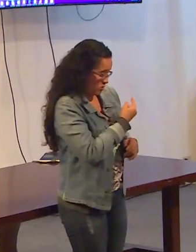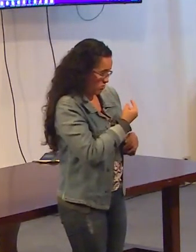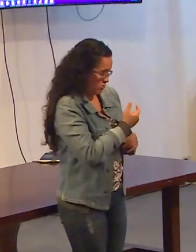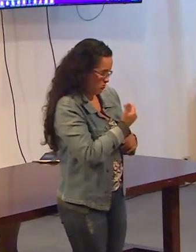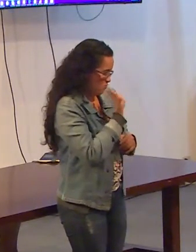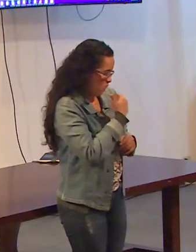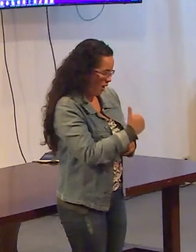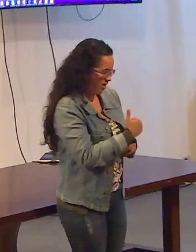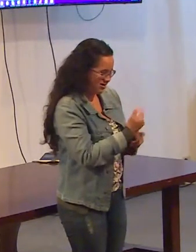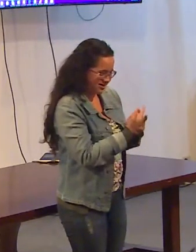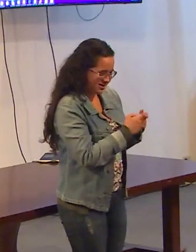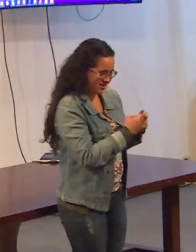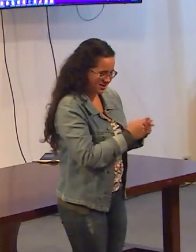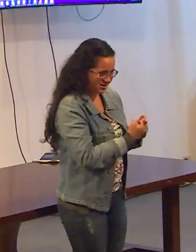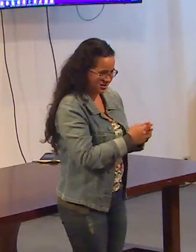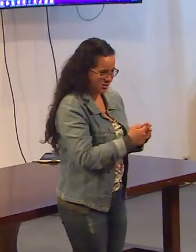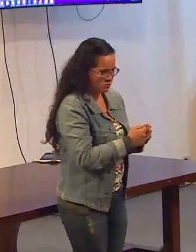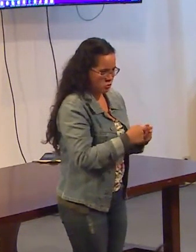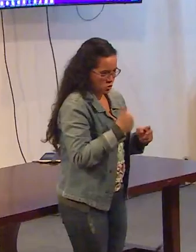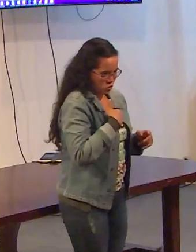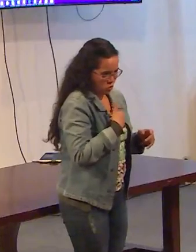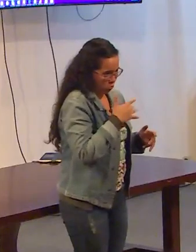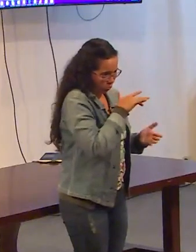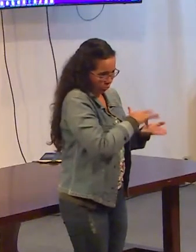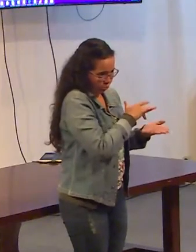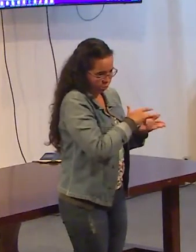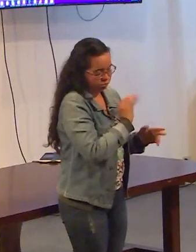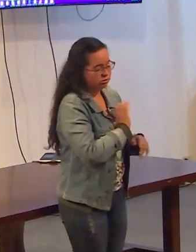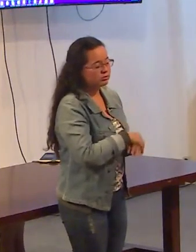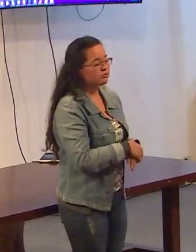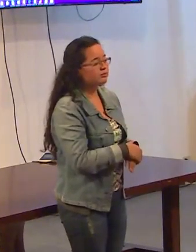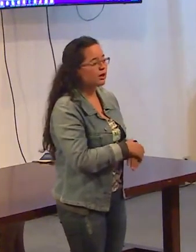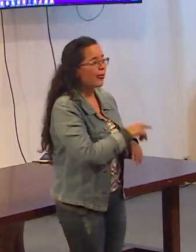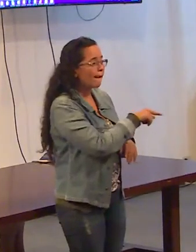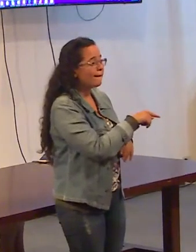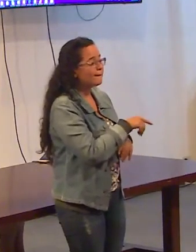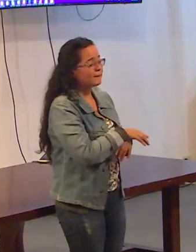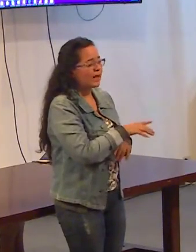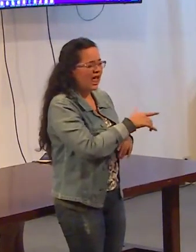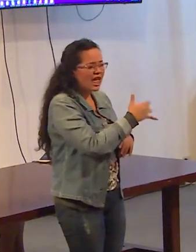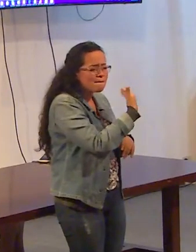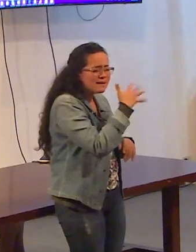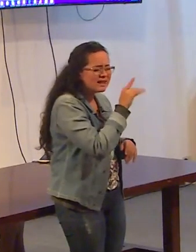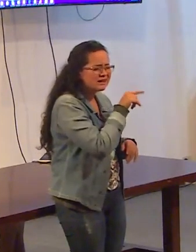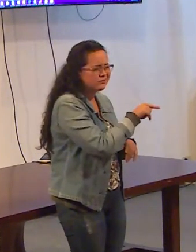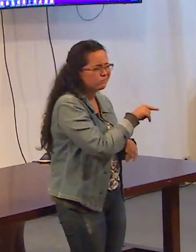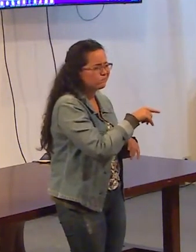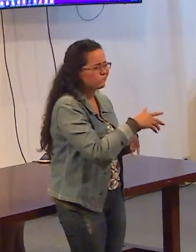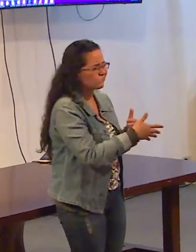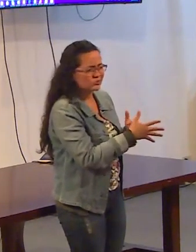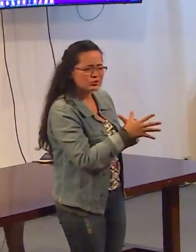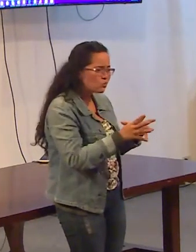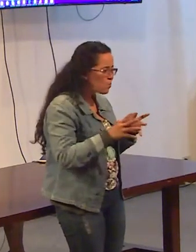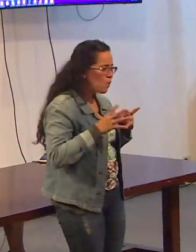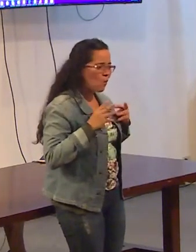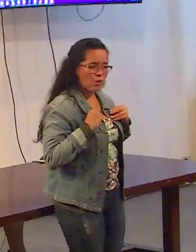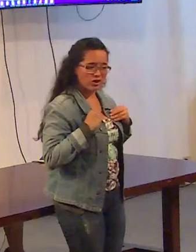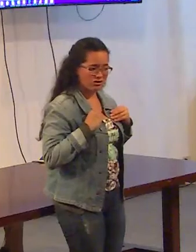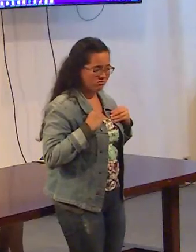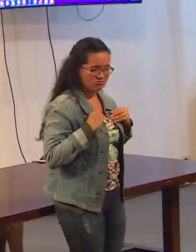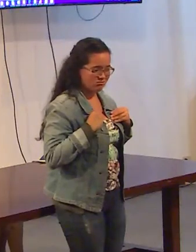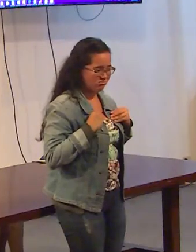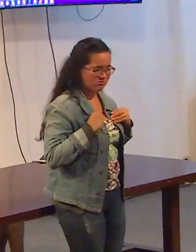donde en la primera etapa yo trabajaba, en la cual ella no aceptaba como tal el